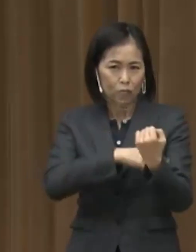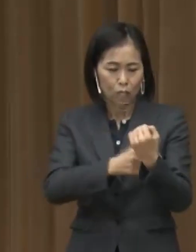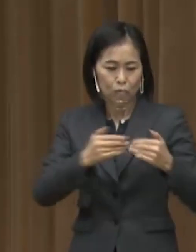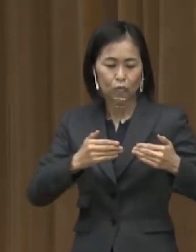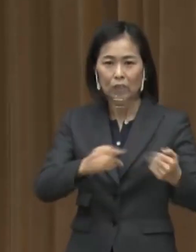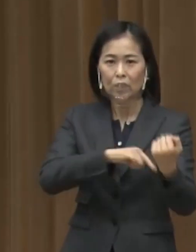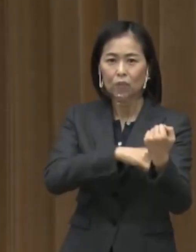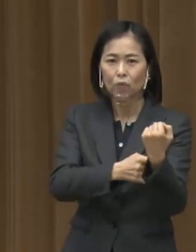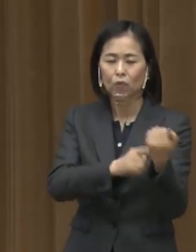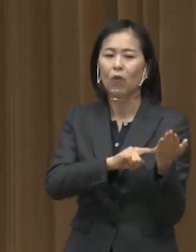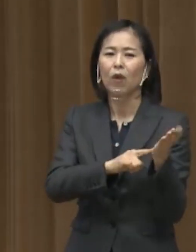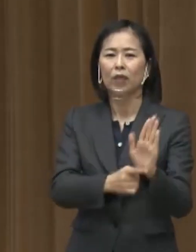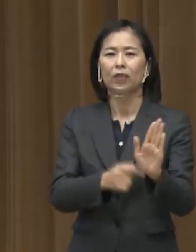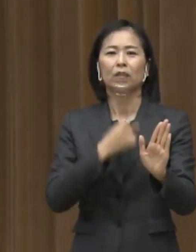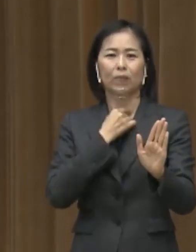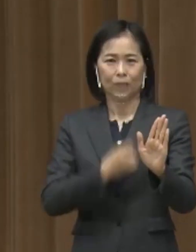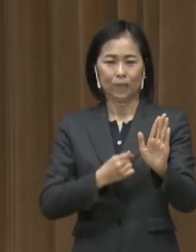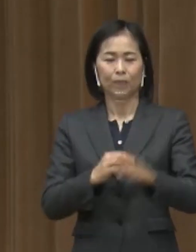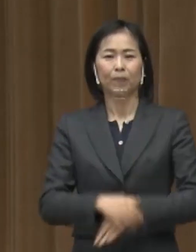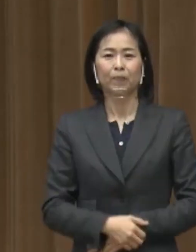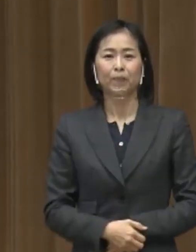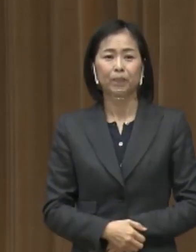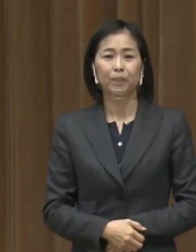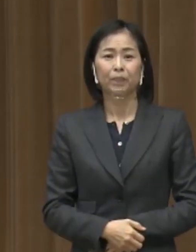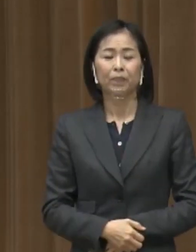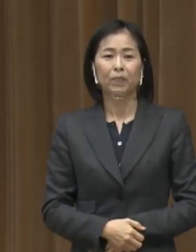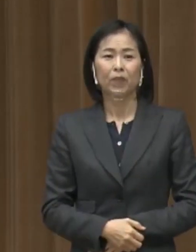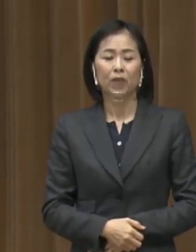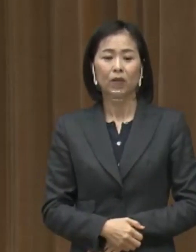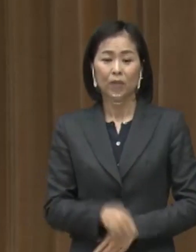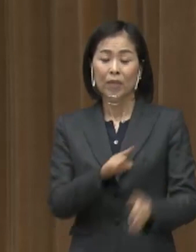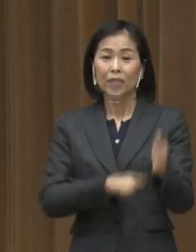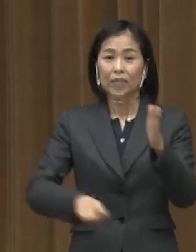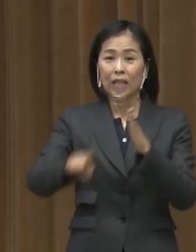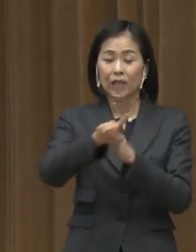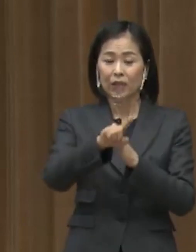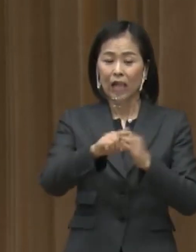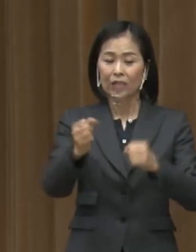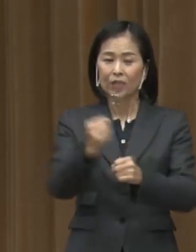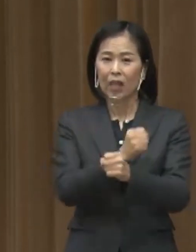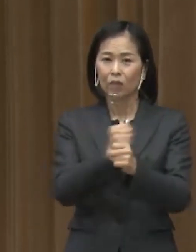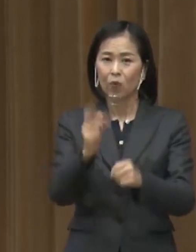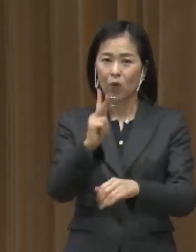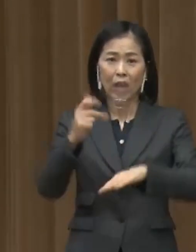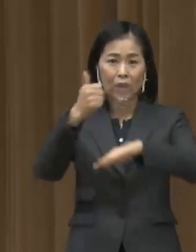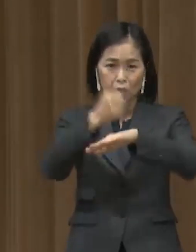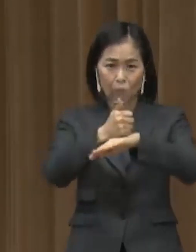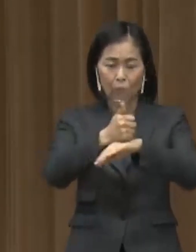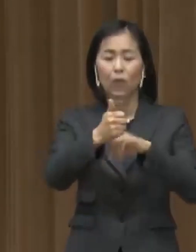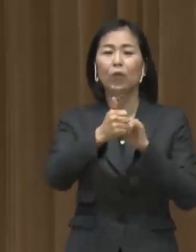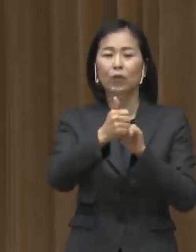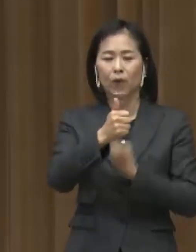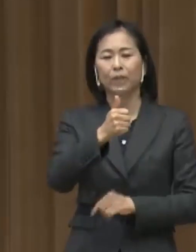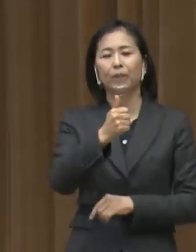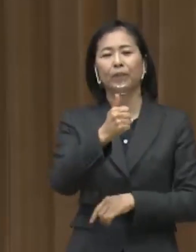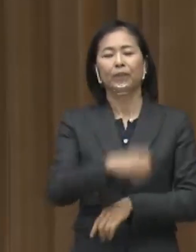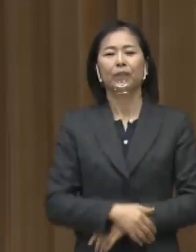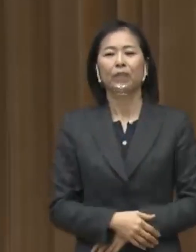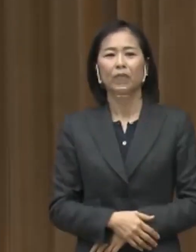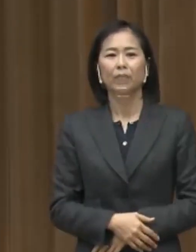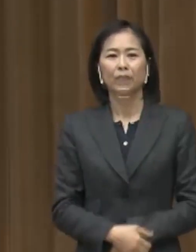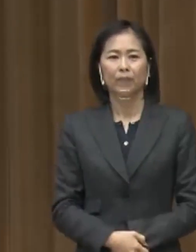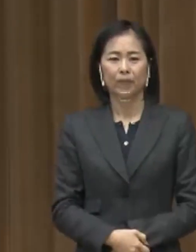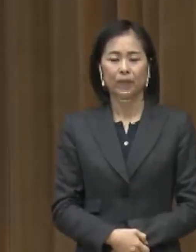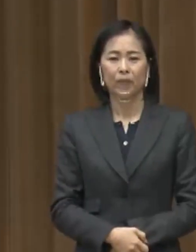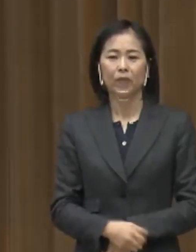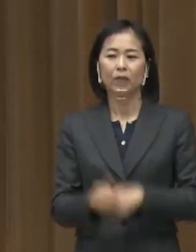力を発揮していただきたいと思います。先端産業課長には埼玉県産業振興公社総務企